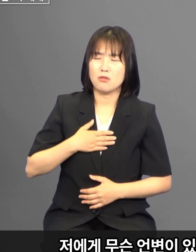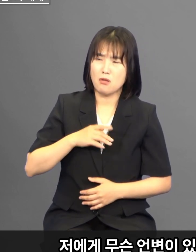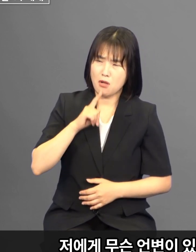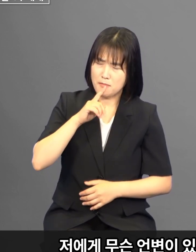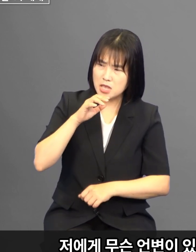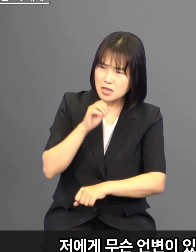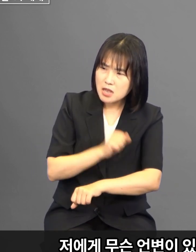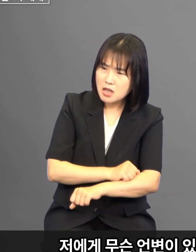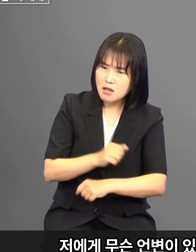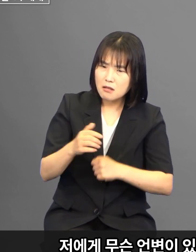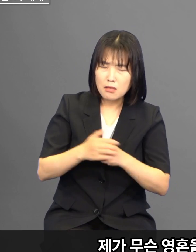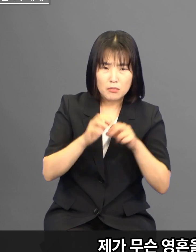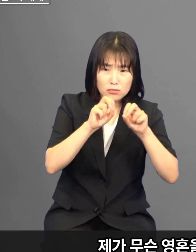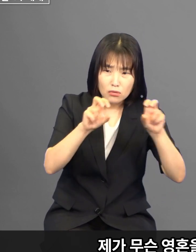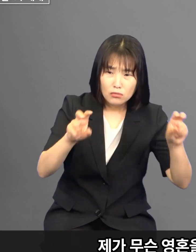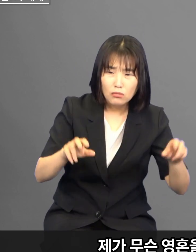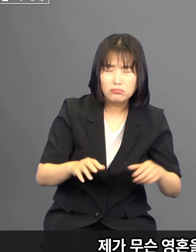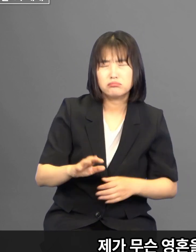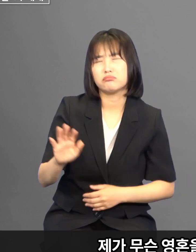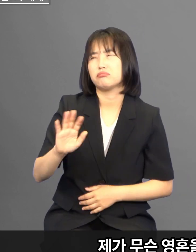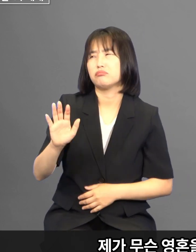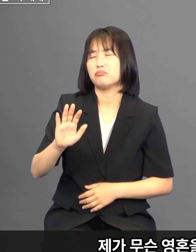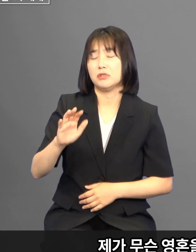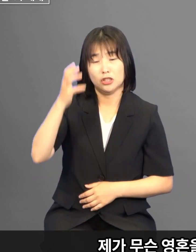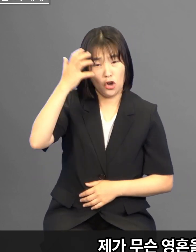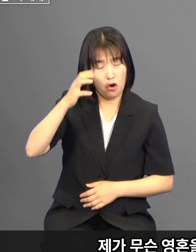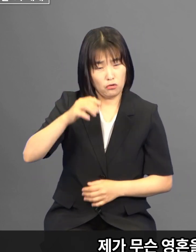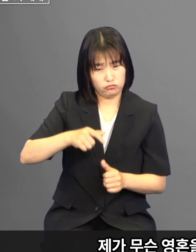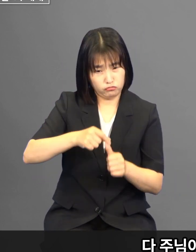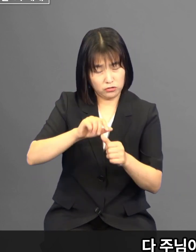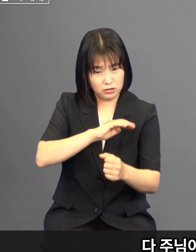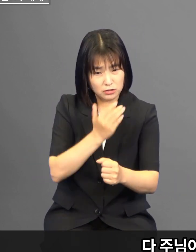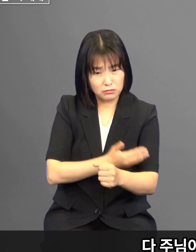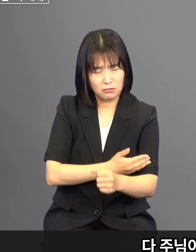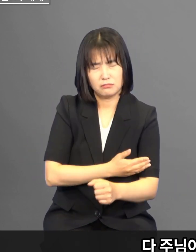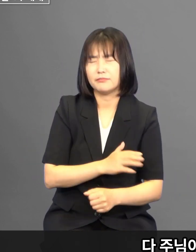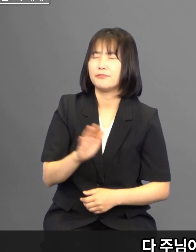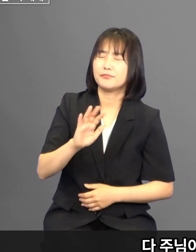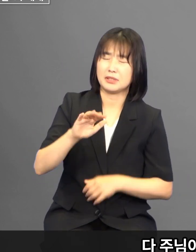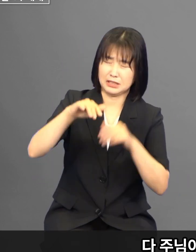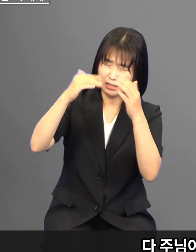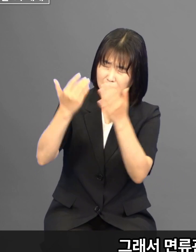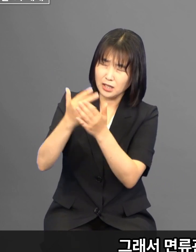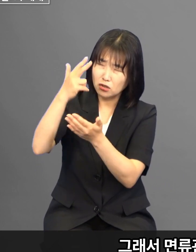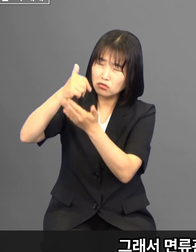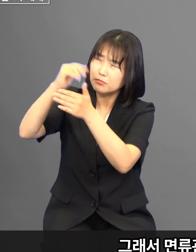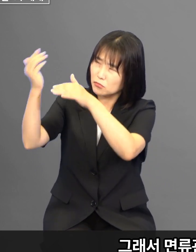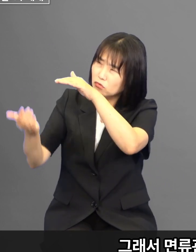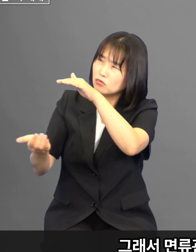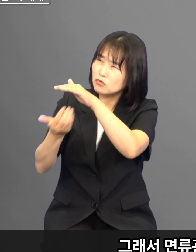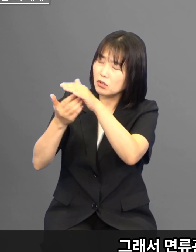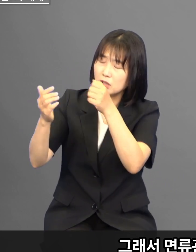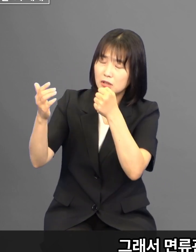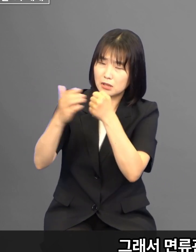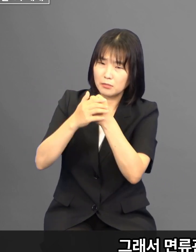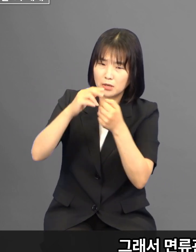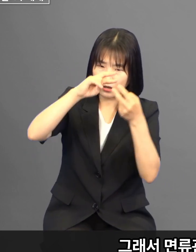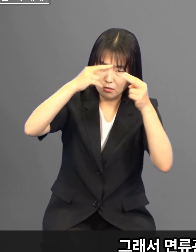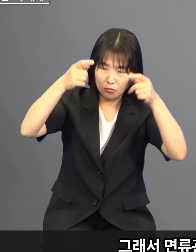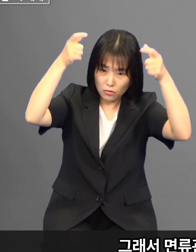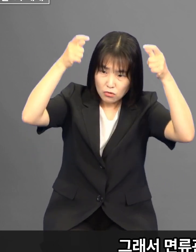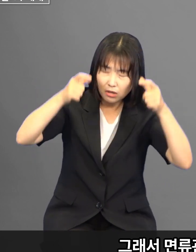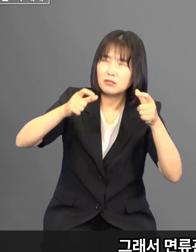있어가지고 제가 무슨 선교를 했습니까? 제가 무슨 영혼을 구원할 능력이 있습니까? 다 주님이 하신 거 아닙니까? 그래서 면류관을 다시 드리는